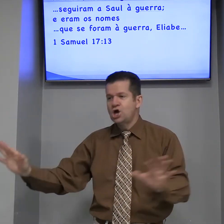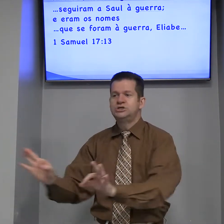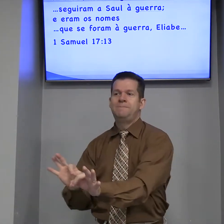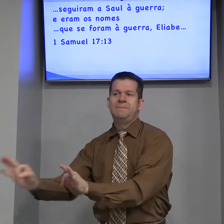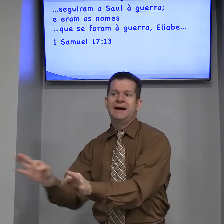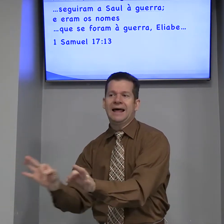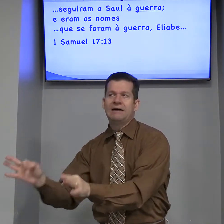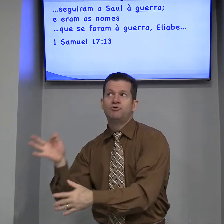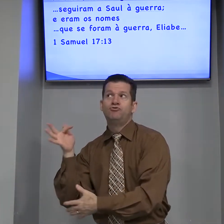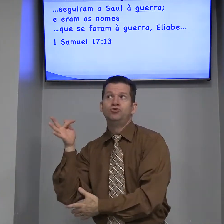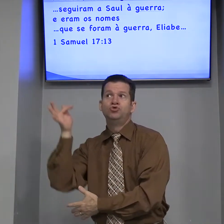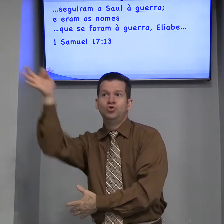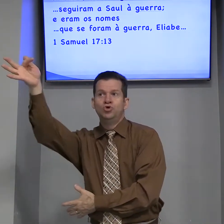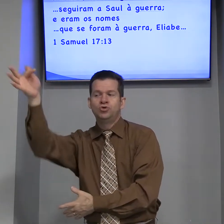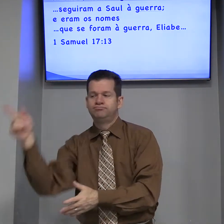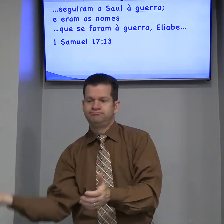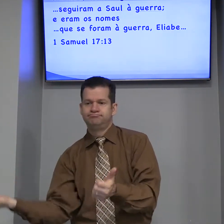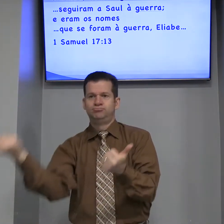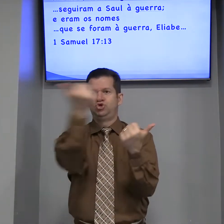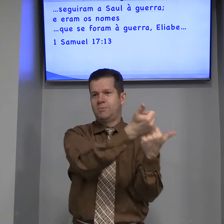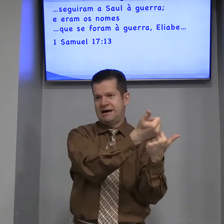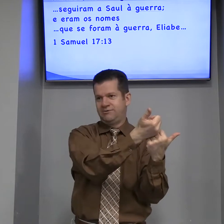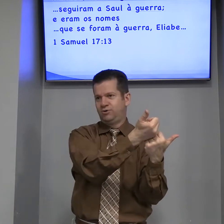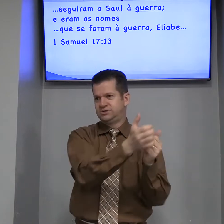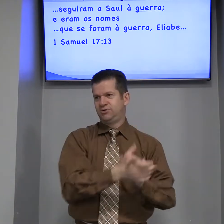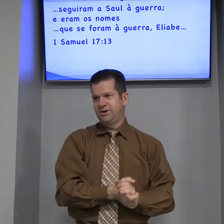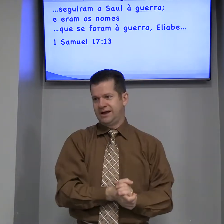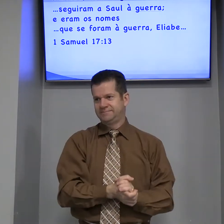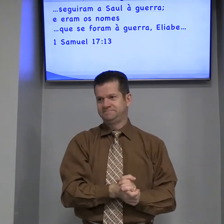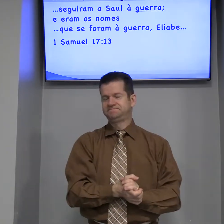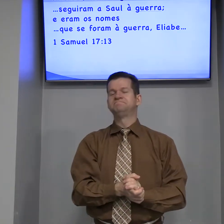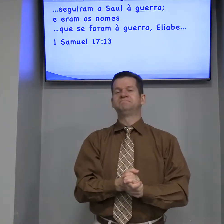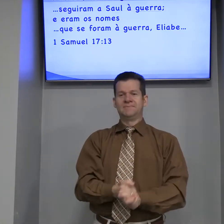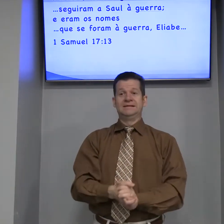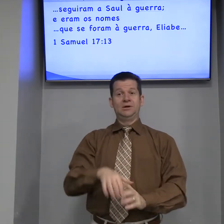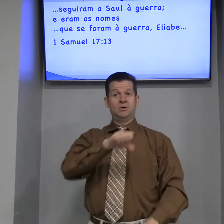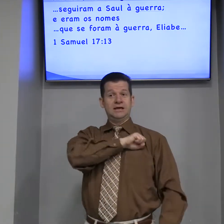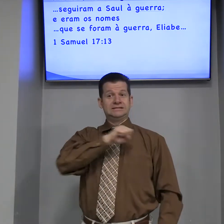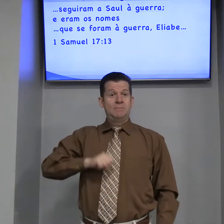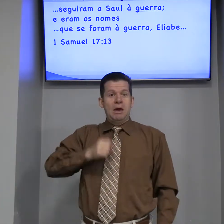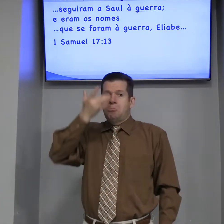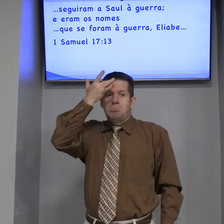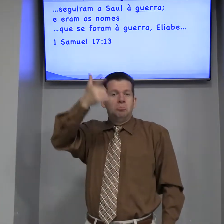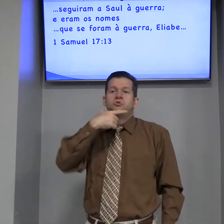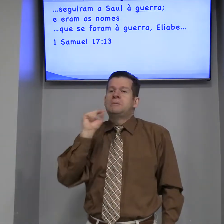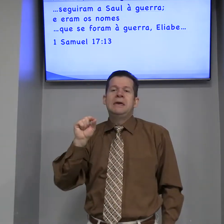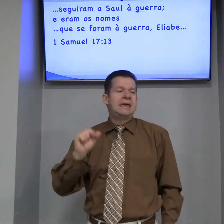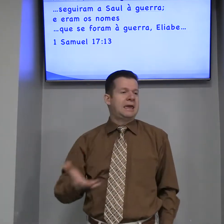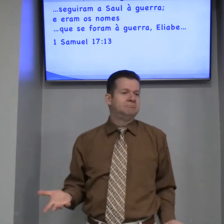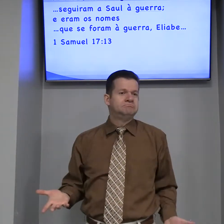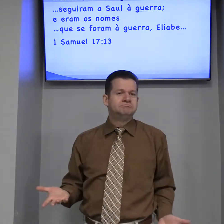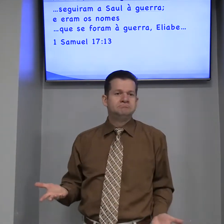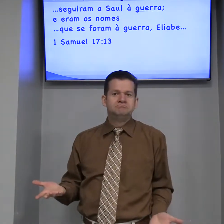já preparava o futuro, tomava o seu lugar. Então, Samuel não sabia quem.